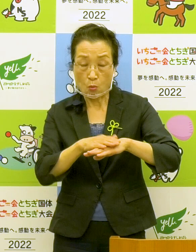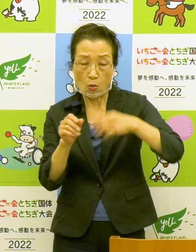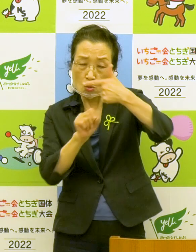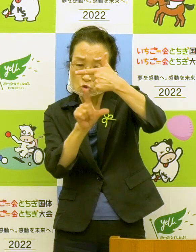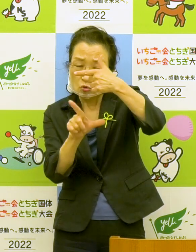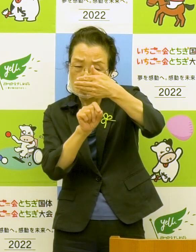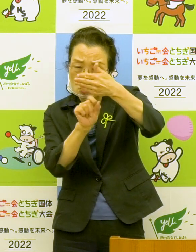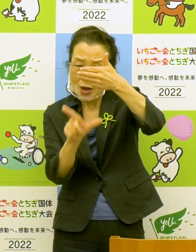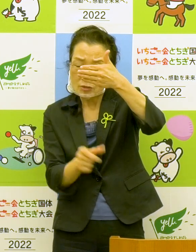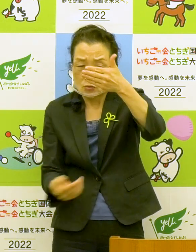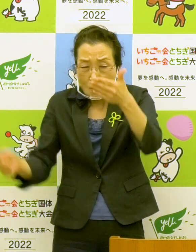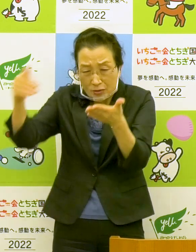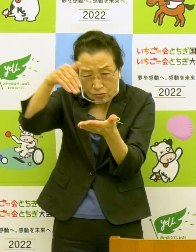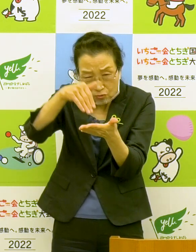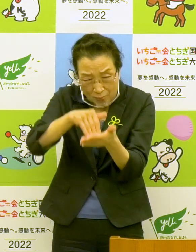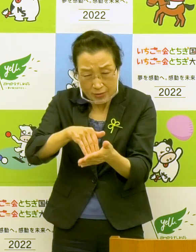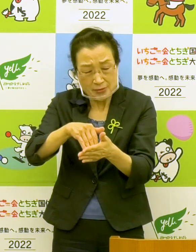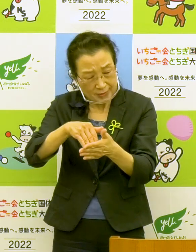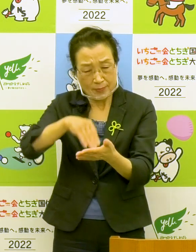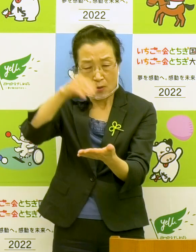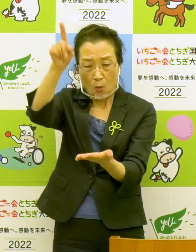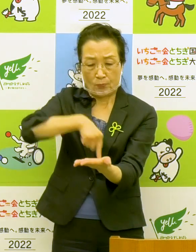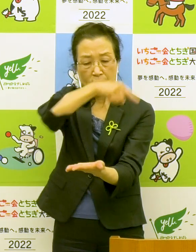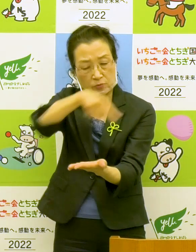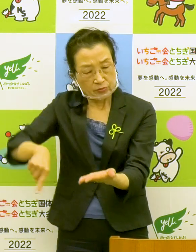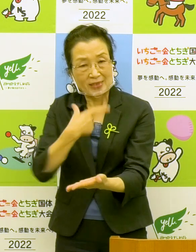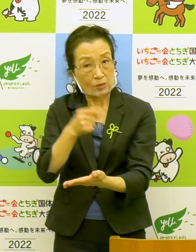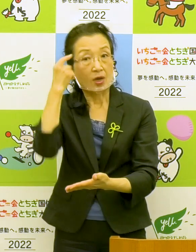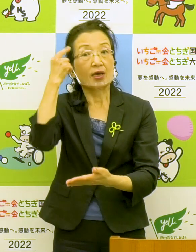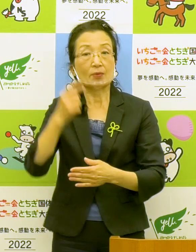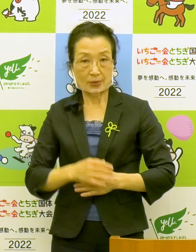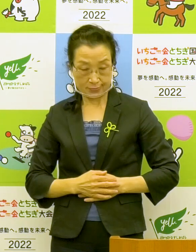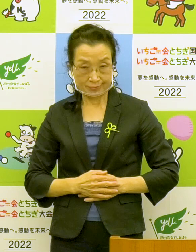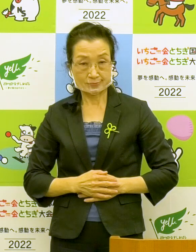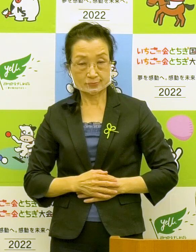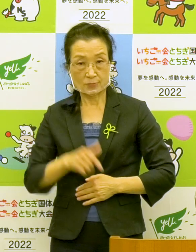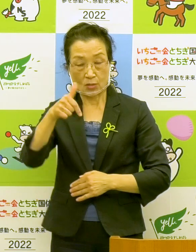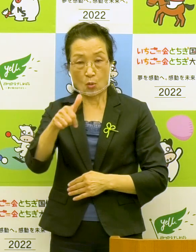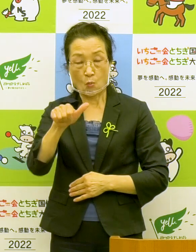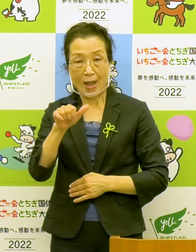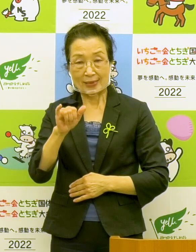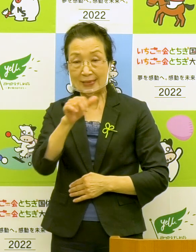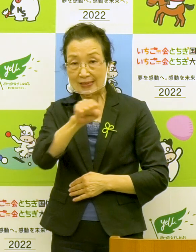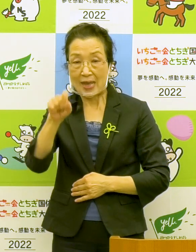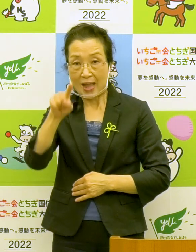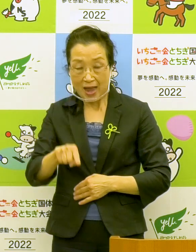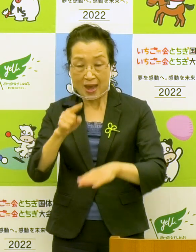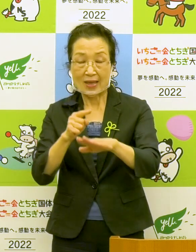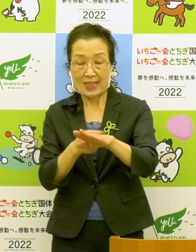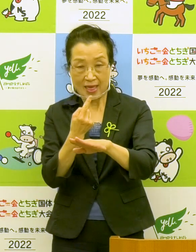までに完了を目指していきたいと考えております。ファイザー製ワクチンの対象年齢